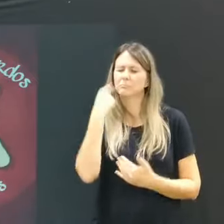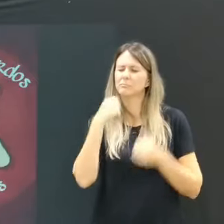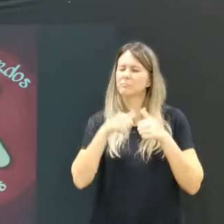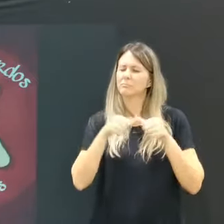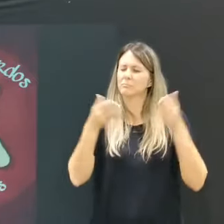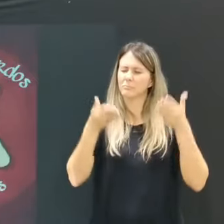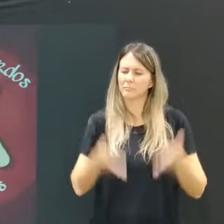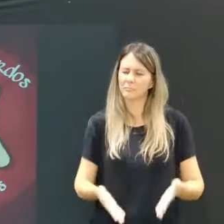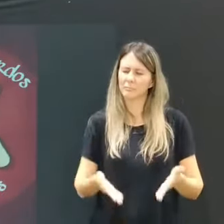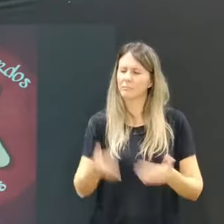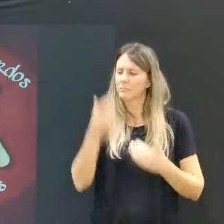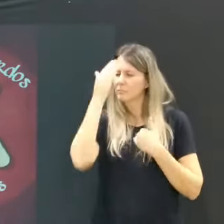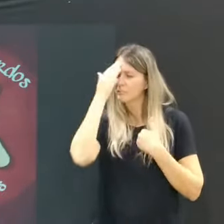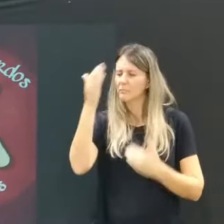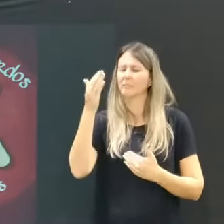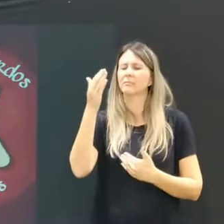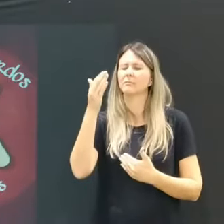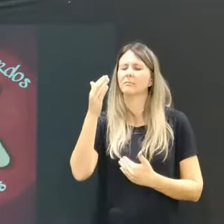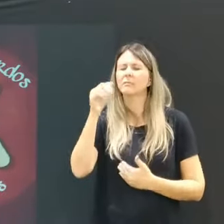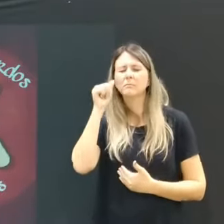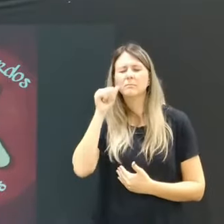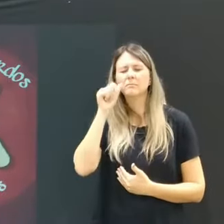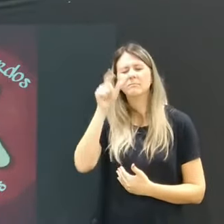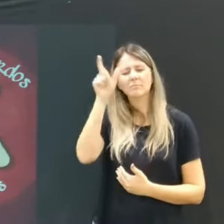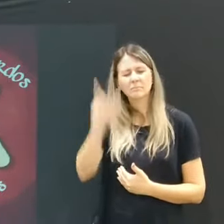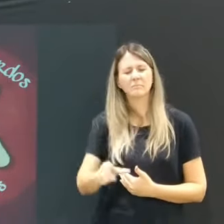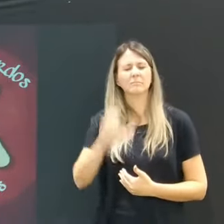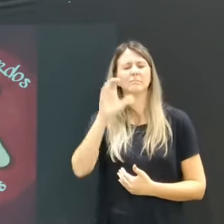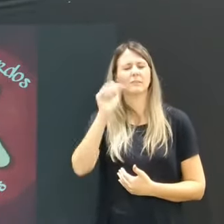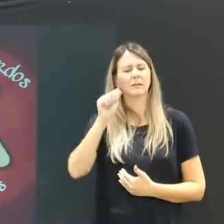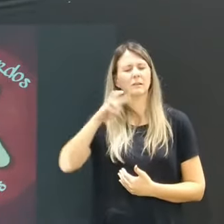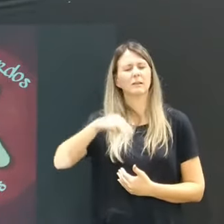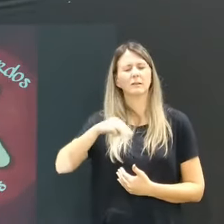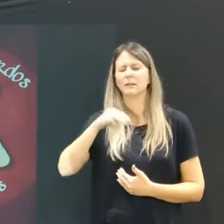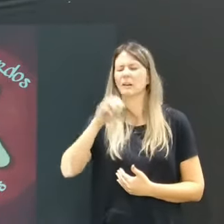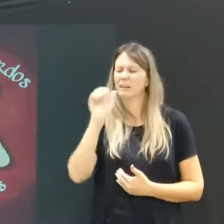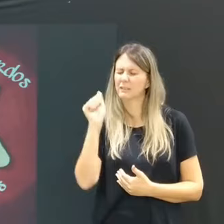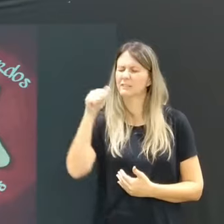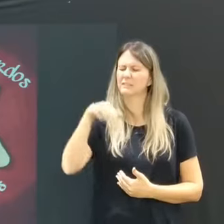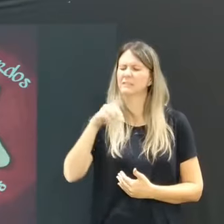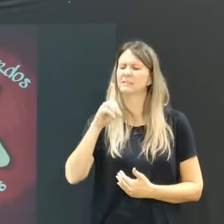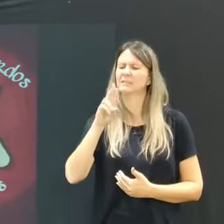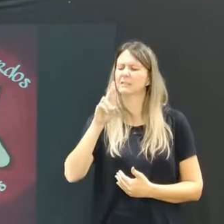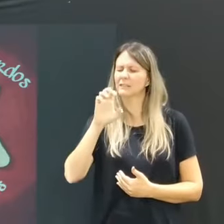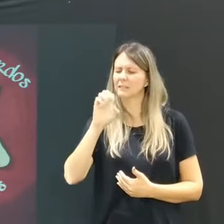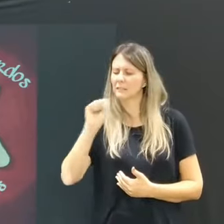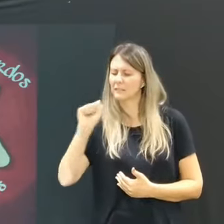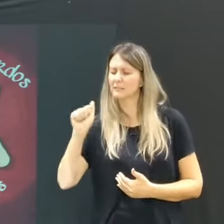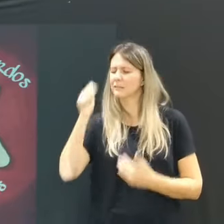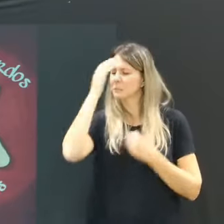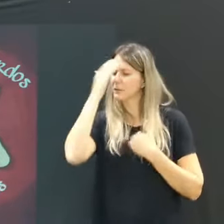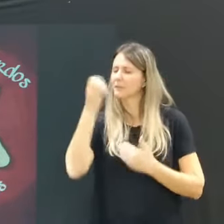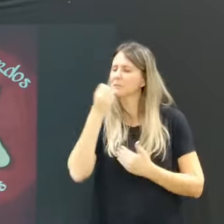palavra. Algumas pessoas estão presentes aqui, também a Andressa está conosco